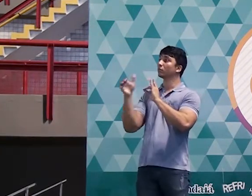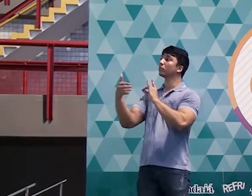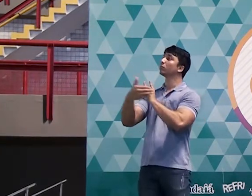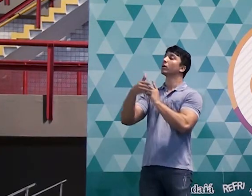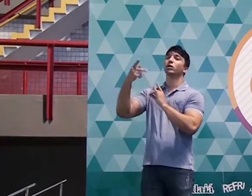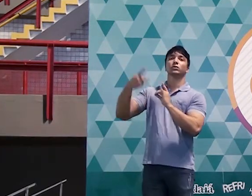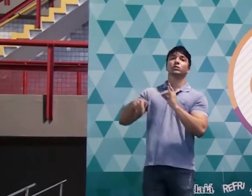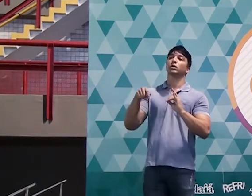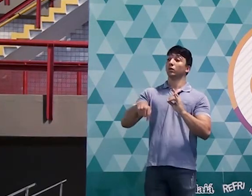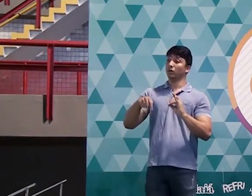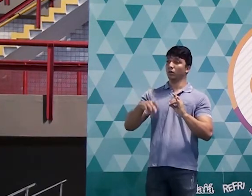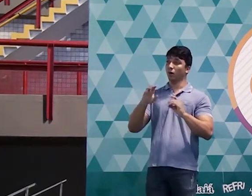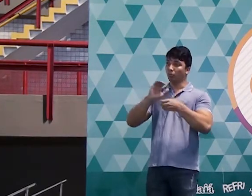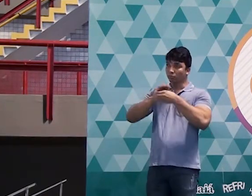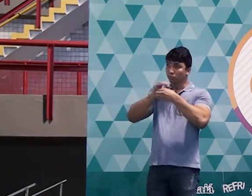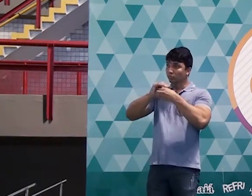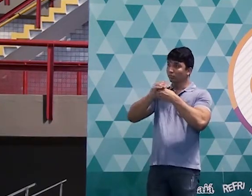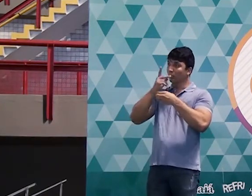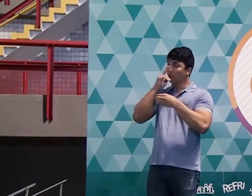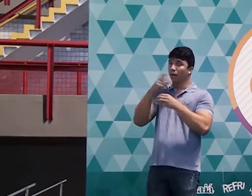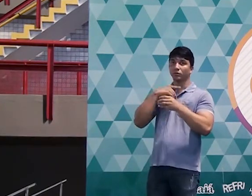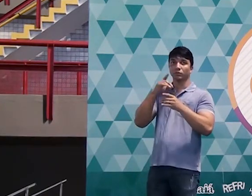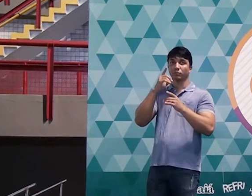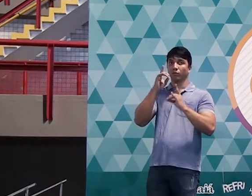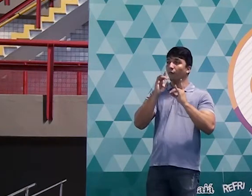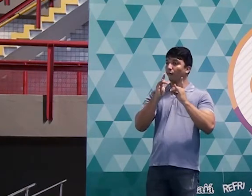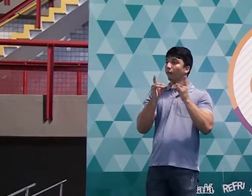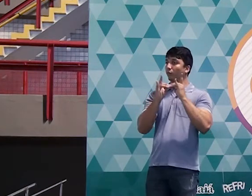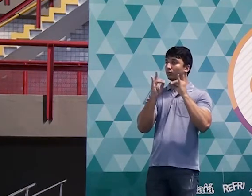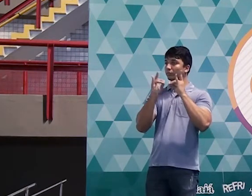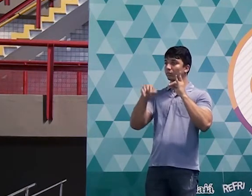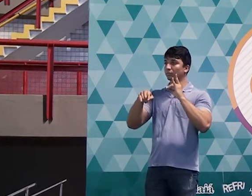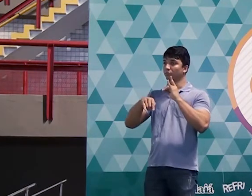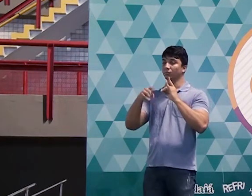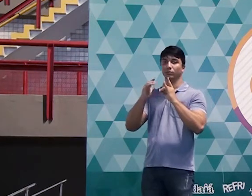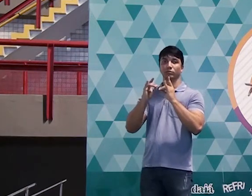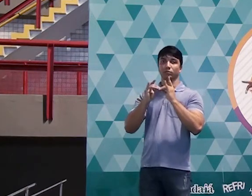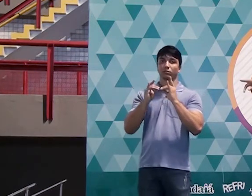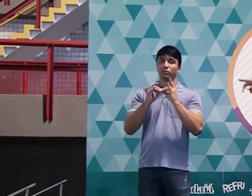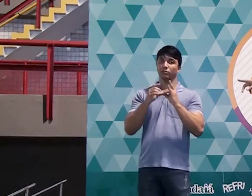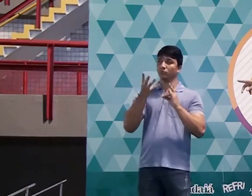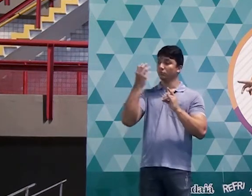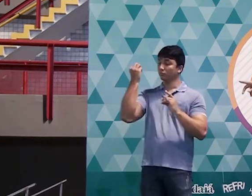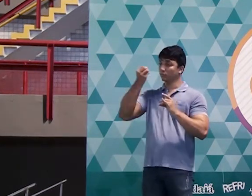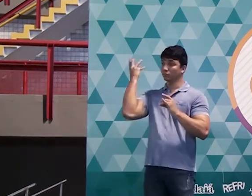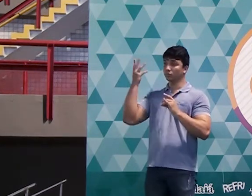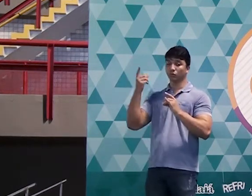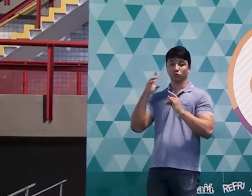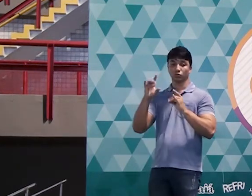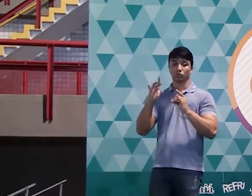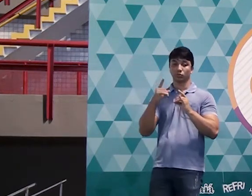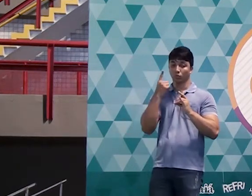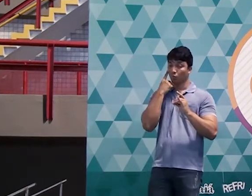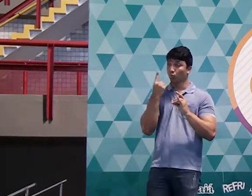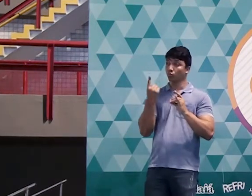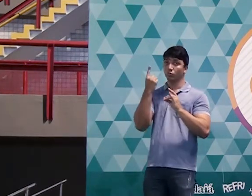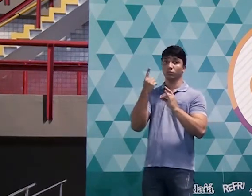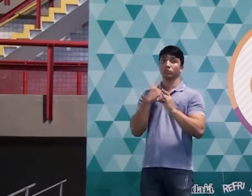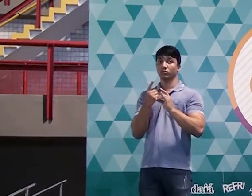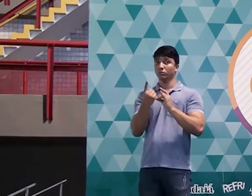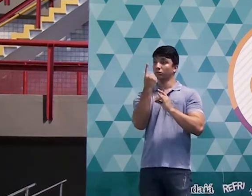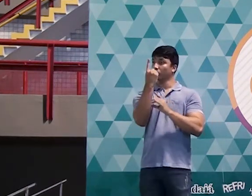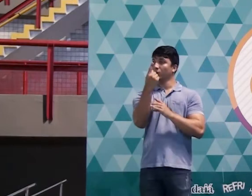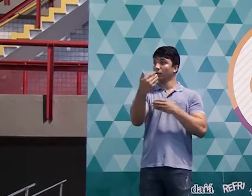Nós estamos dentro do feudo, tá bom? Tá ali a porta de entrada. Esqueça essa aqui. Só tem uma. Tá ali,